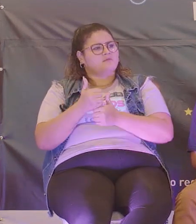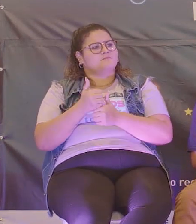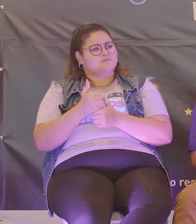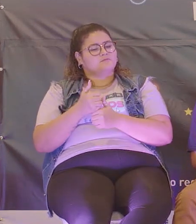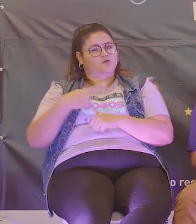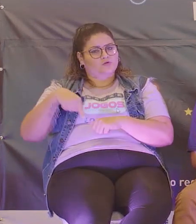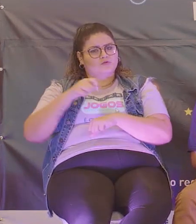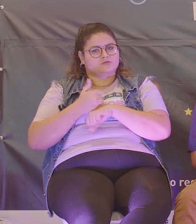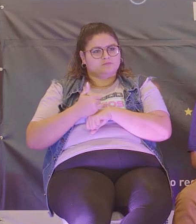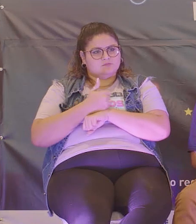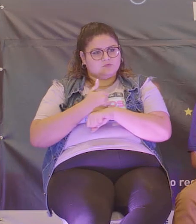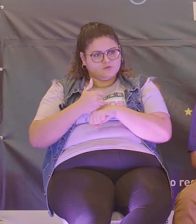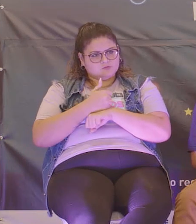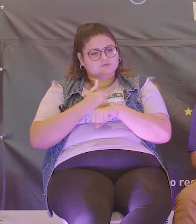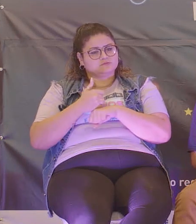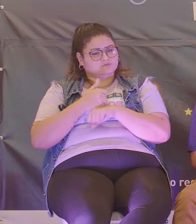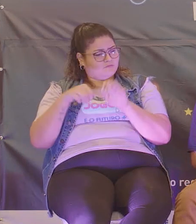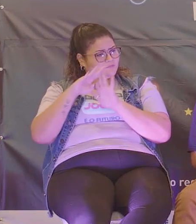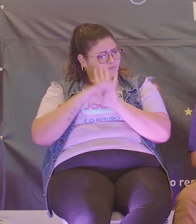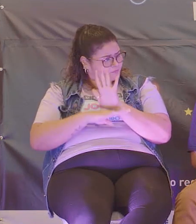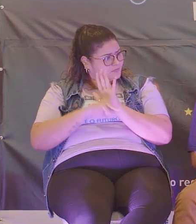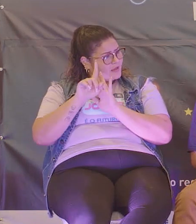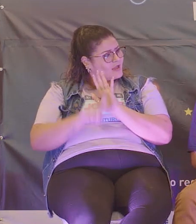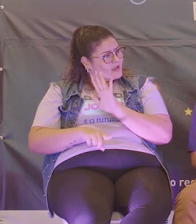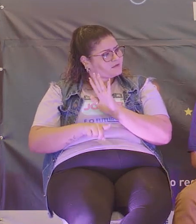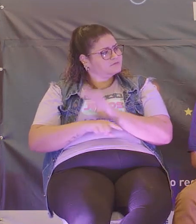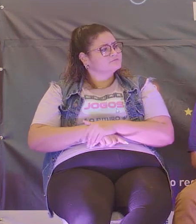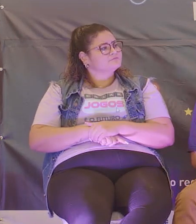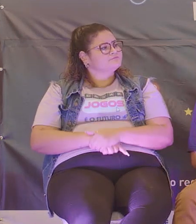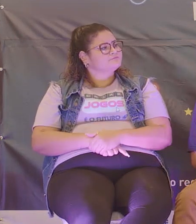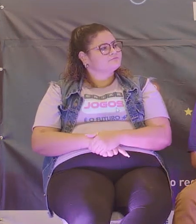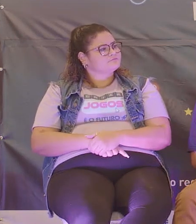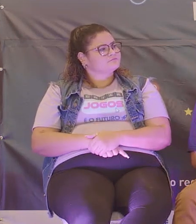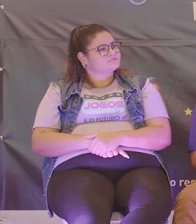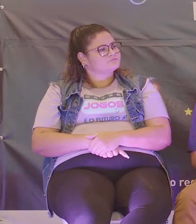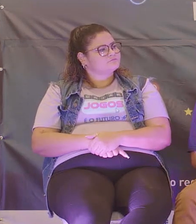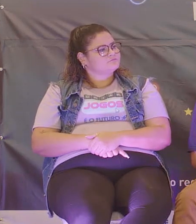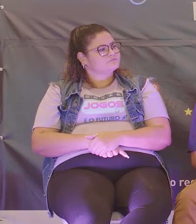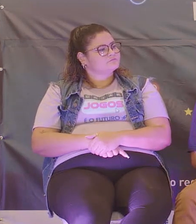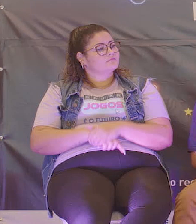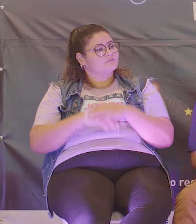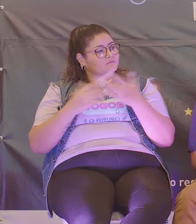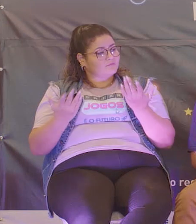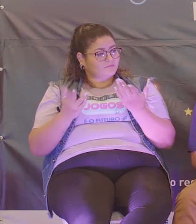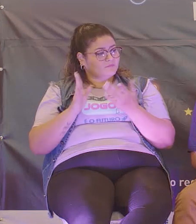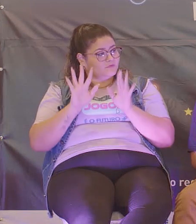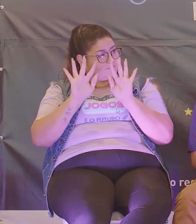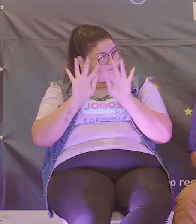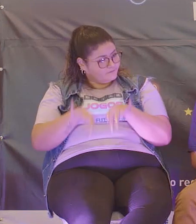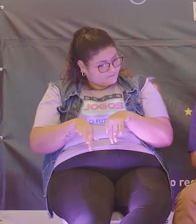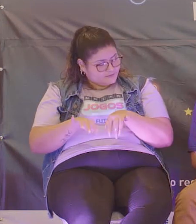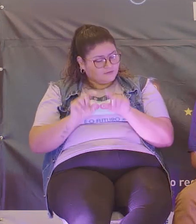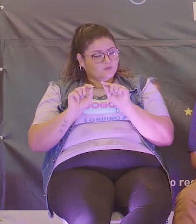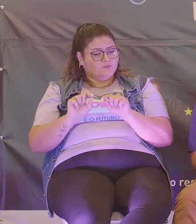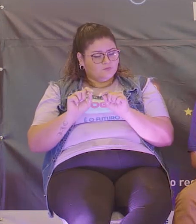incluem a lógica da programação para os nossos jovens, né? E o importante disso é que no final desse ciclo, né,